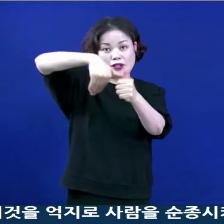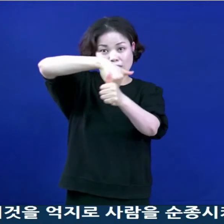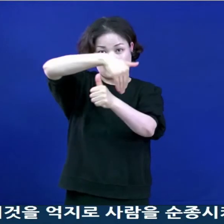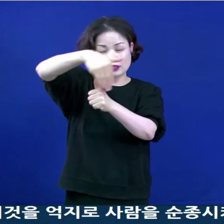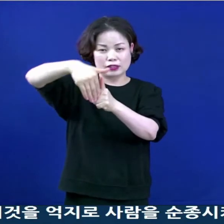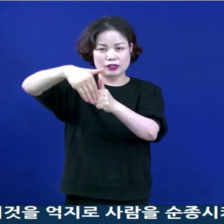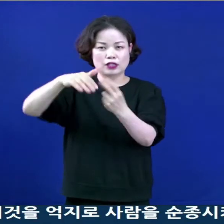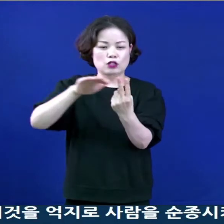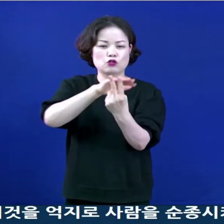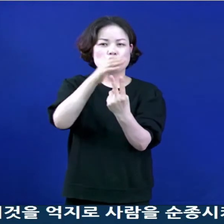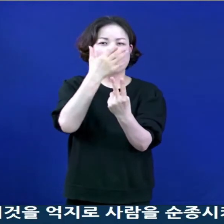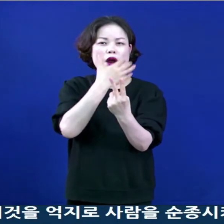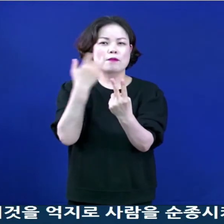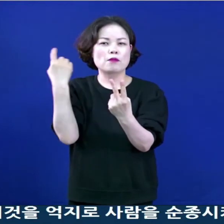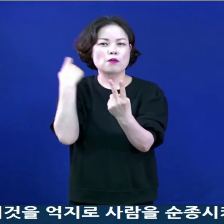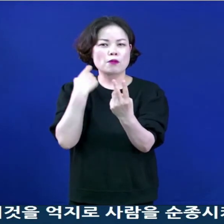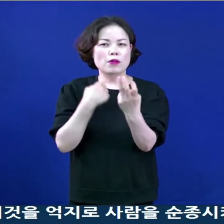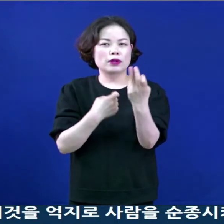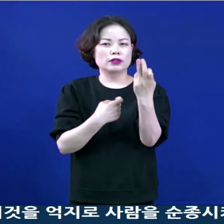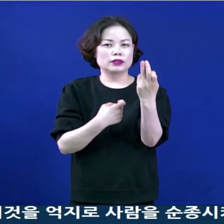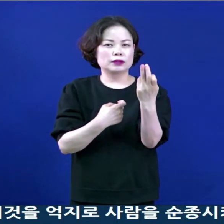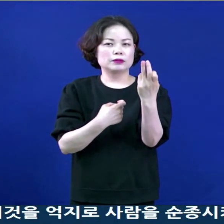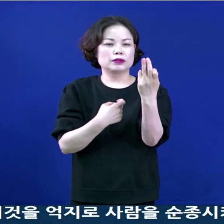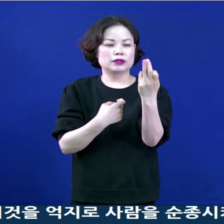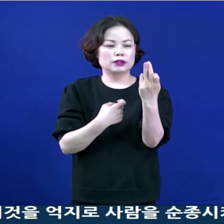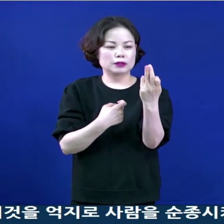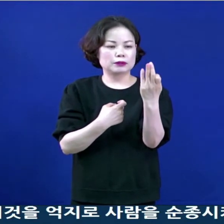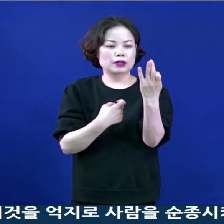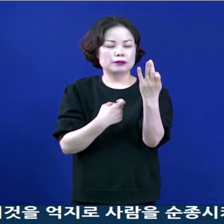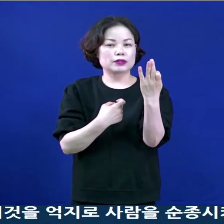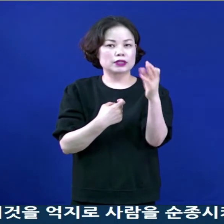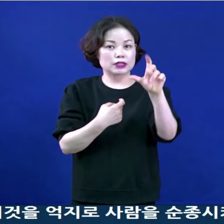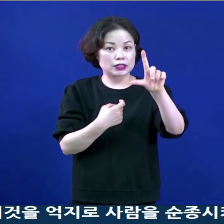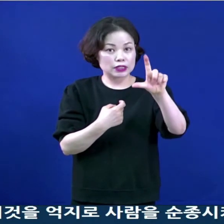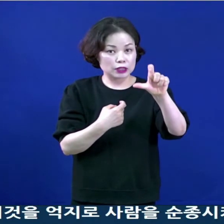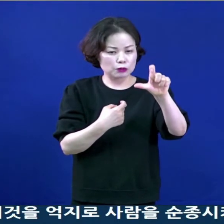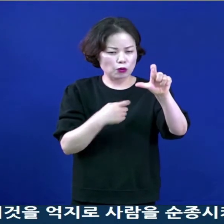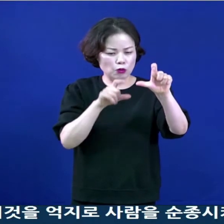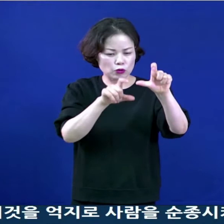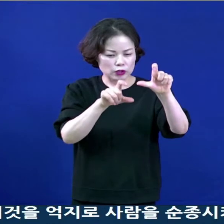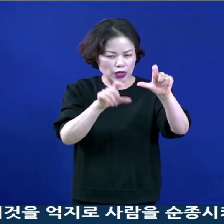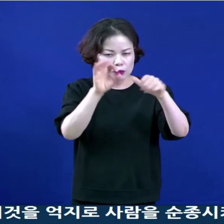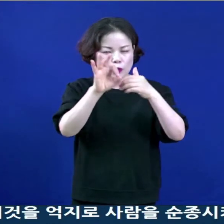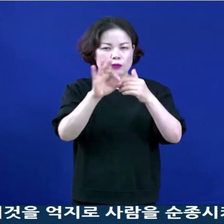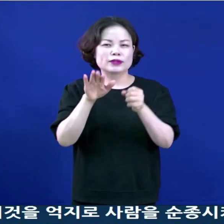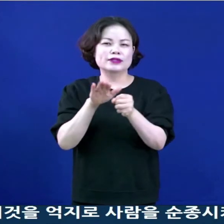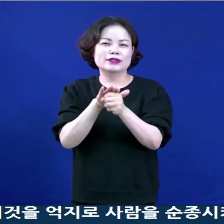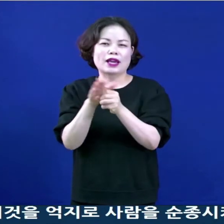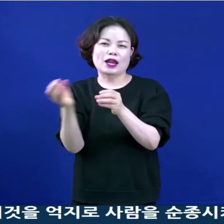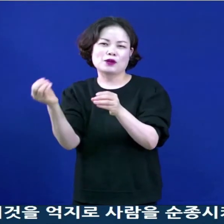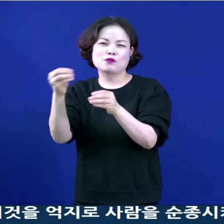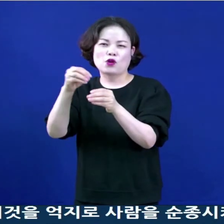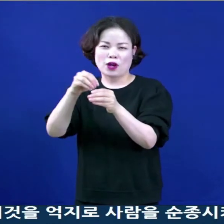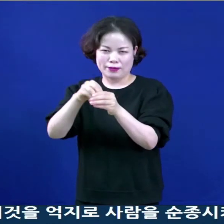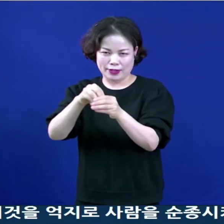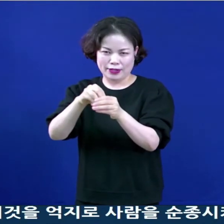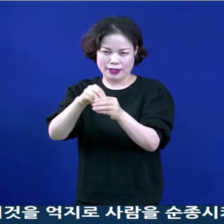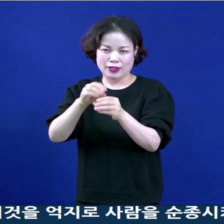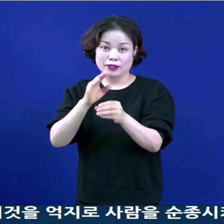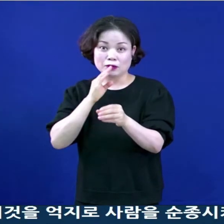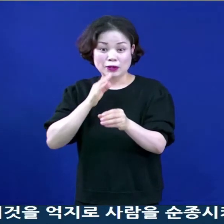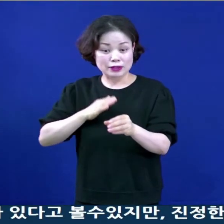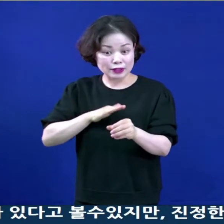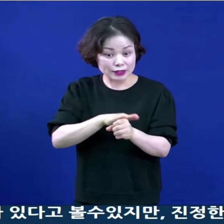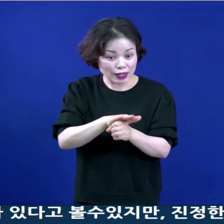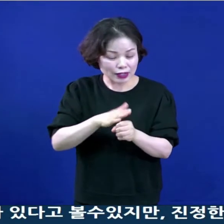이 요한복음 13, 14, 15 이런 장들에 보면 거기에 사랑이 담겨 있어요. 정말 나를